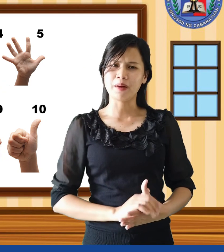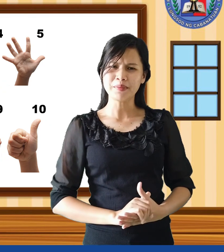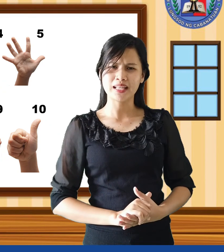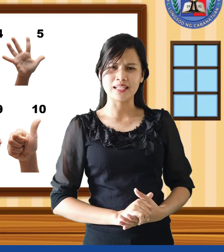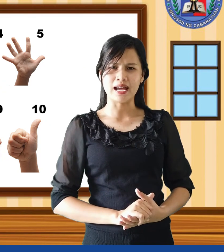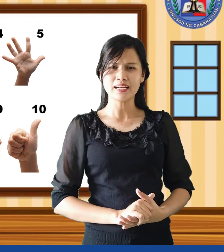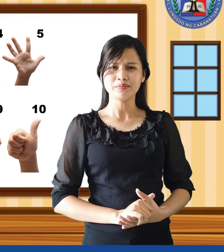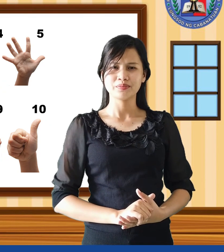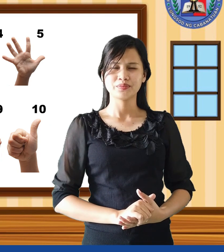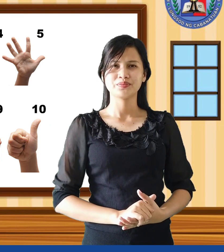O di ba madali lang?